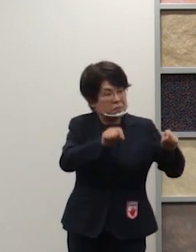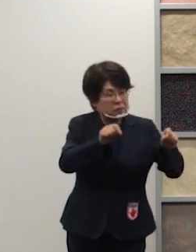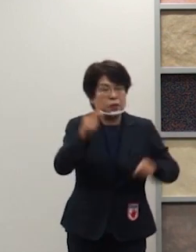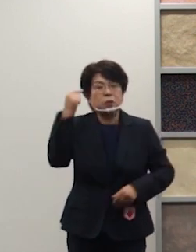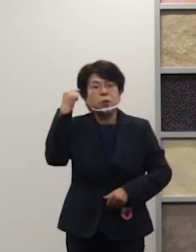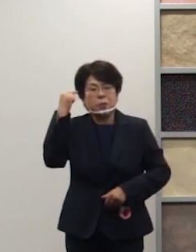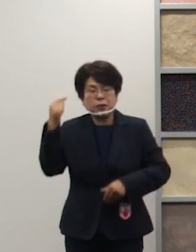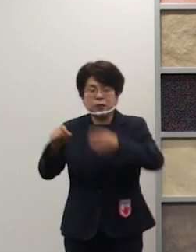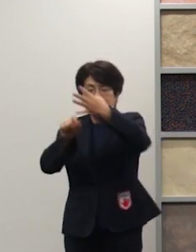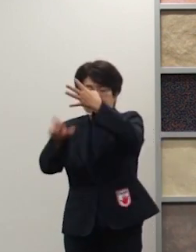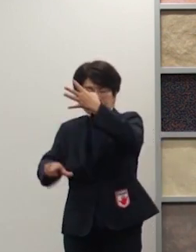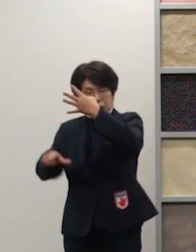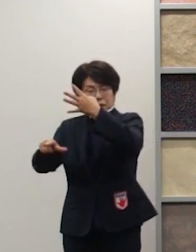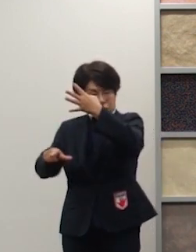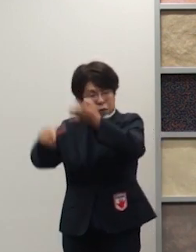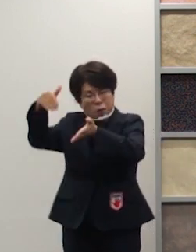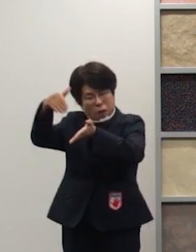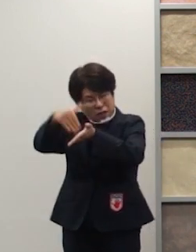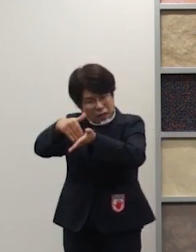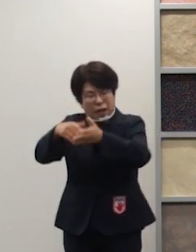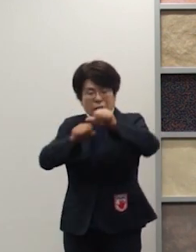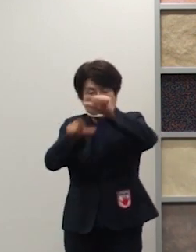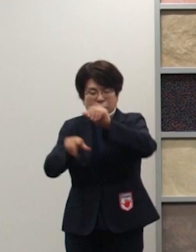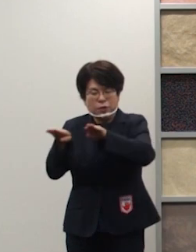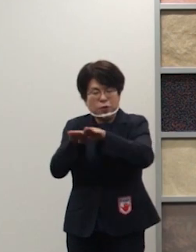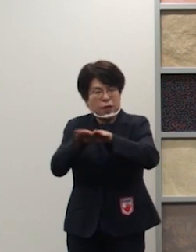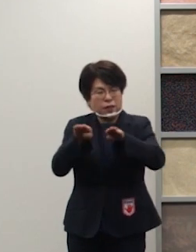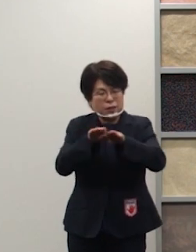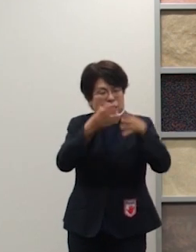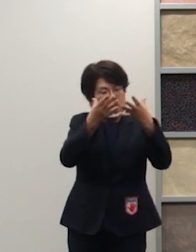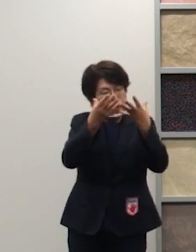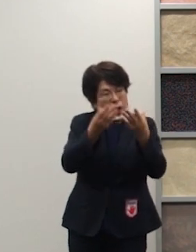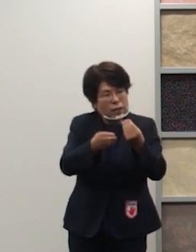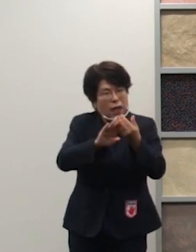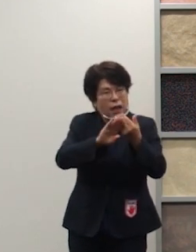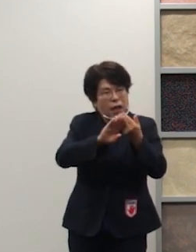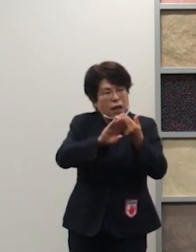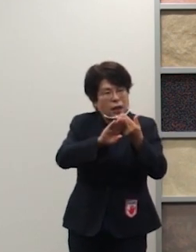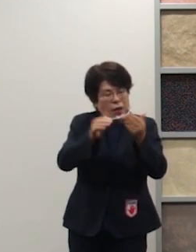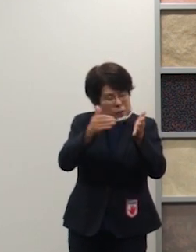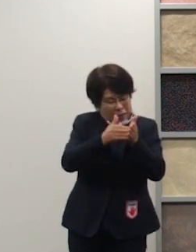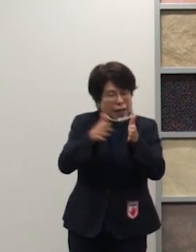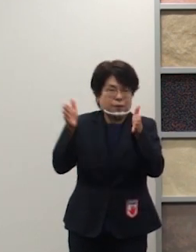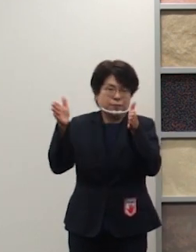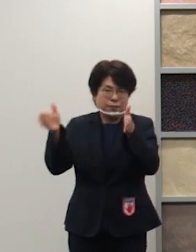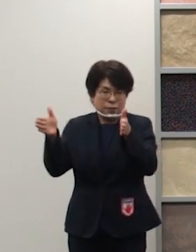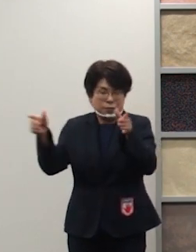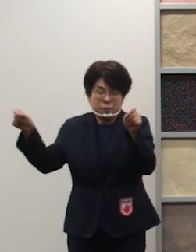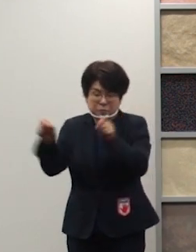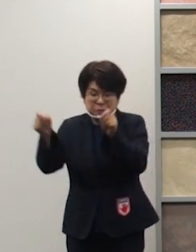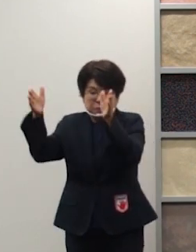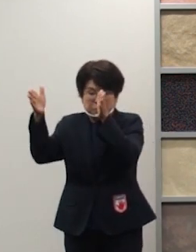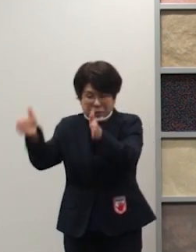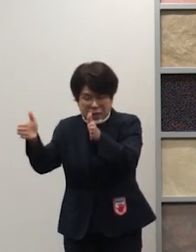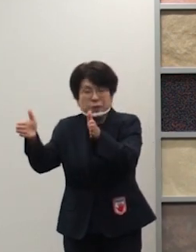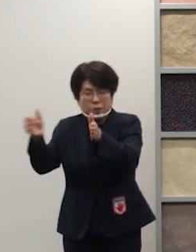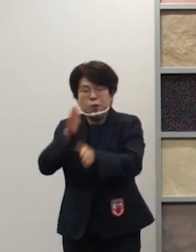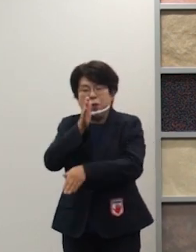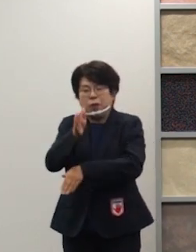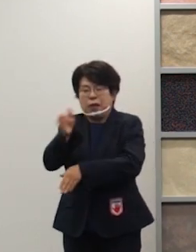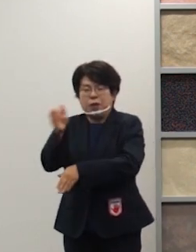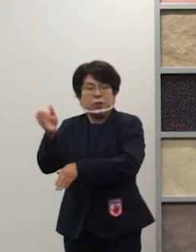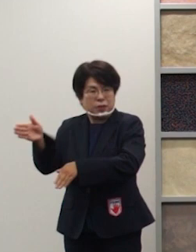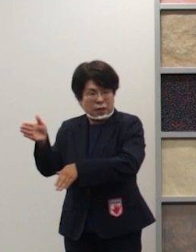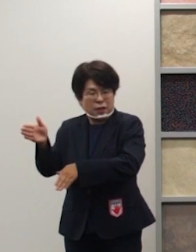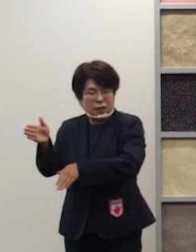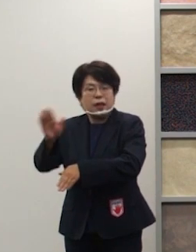下旬からゴールデンウィーク明けまでのごく短期間の間の休業要請だということだったと思うんですけども、